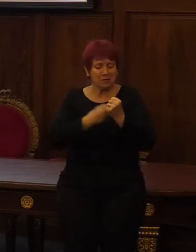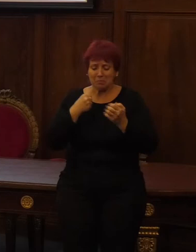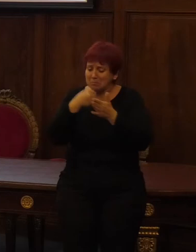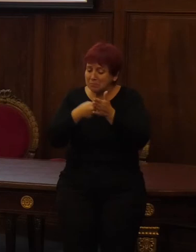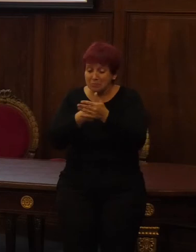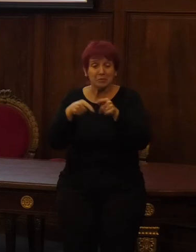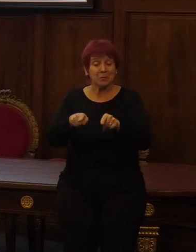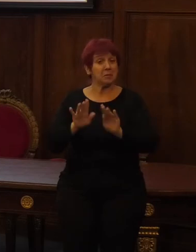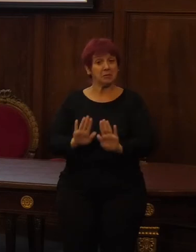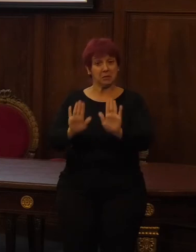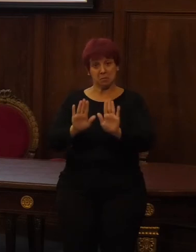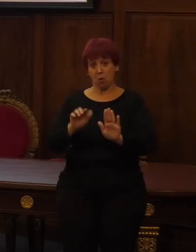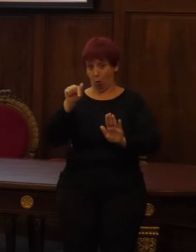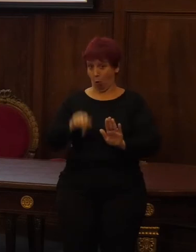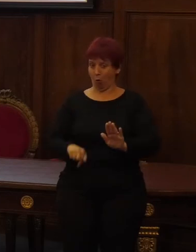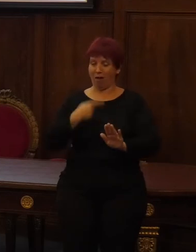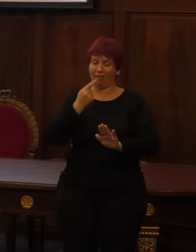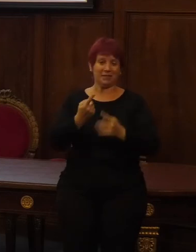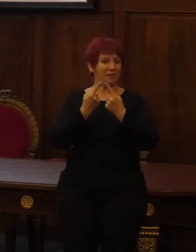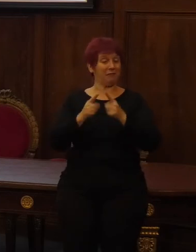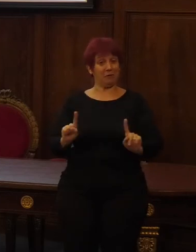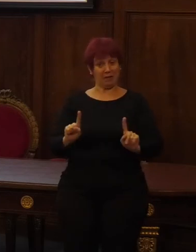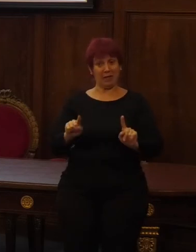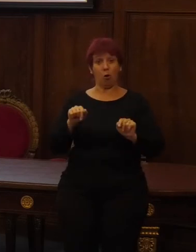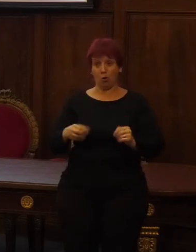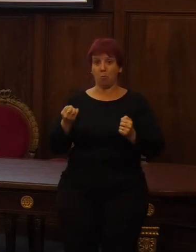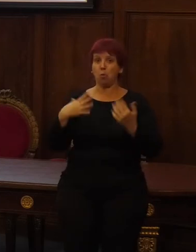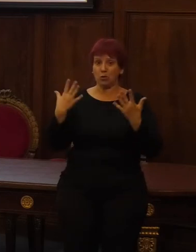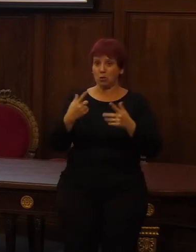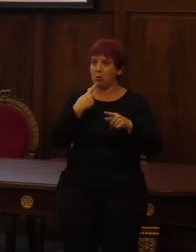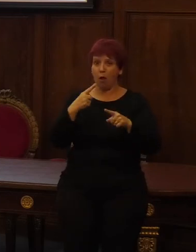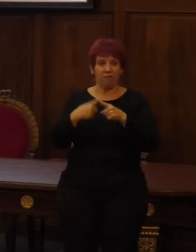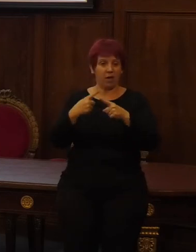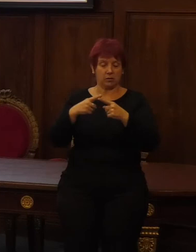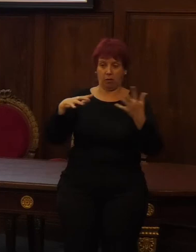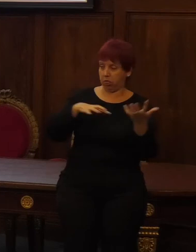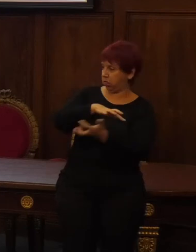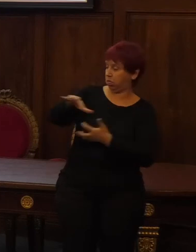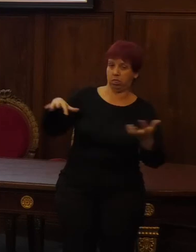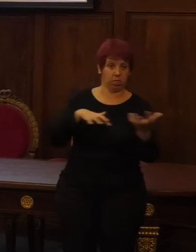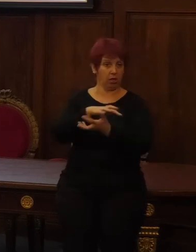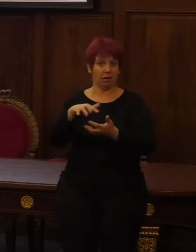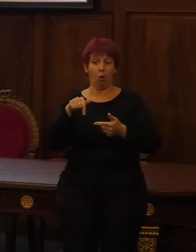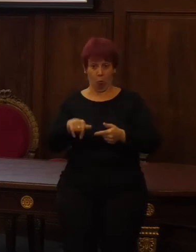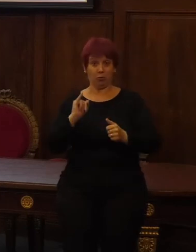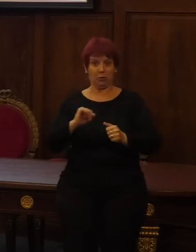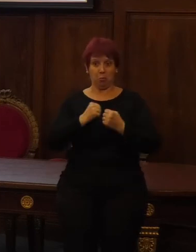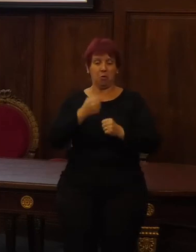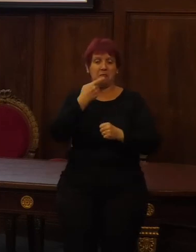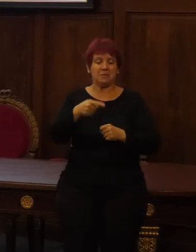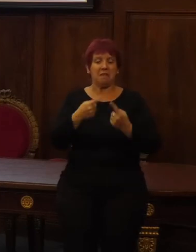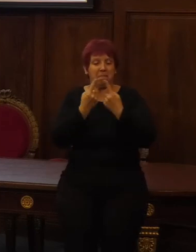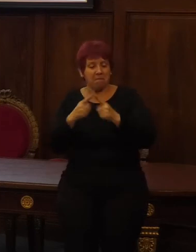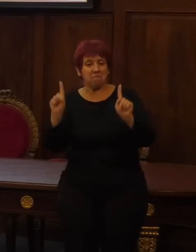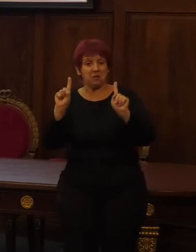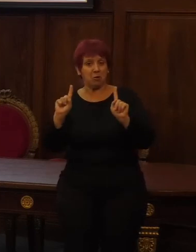que hoy podemos decir otra cosa. Y esa es la fiesta caótica, que hoy podemos decir otra cosa. No